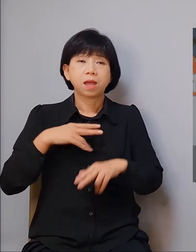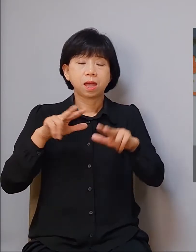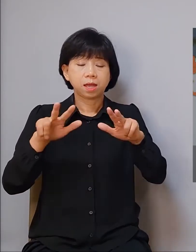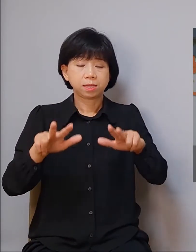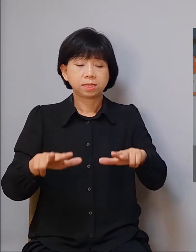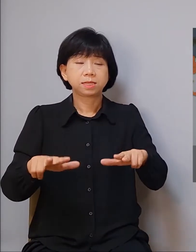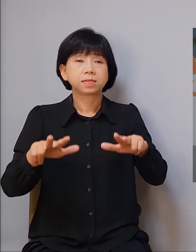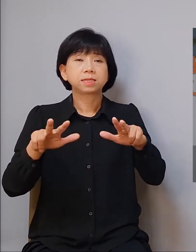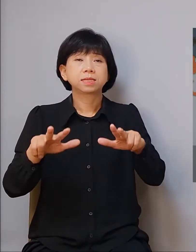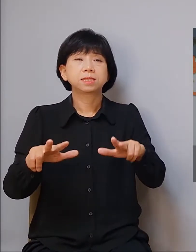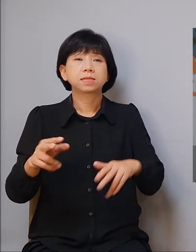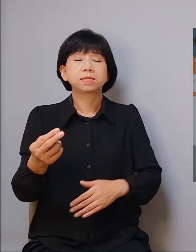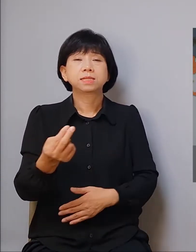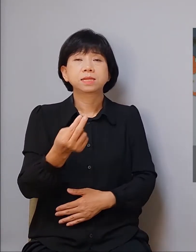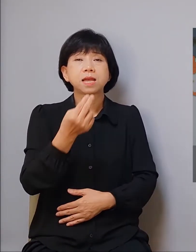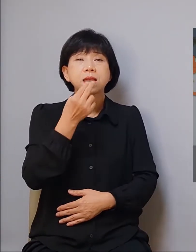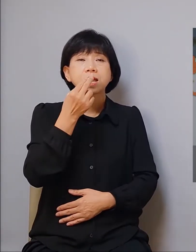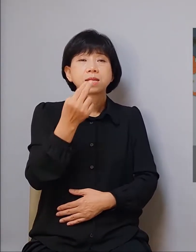나